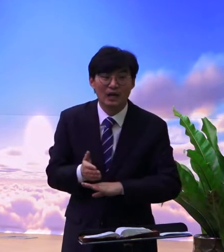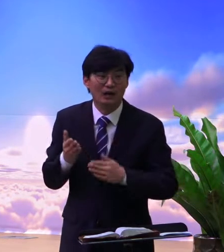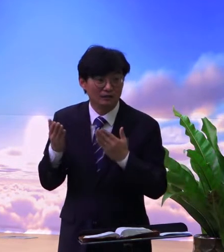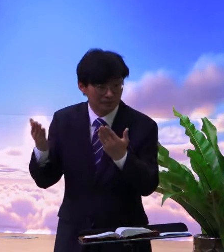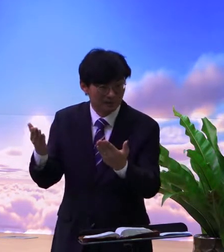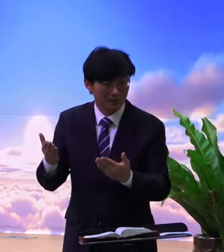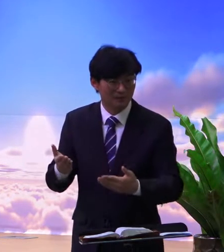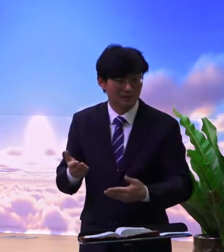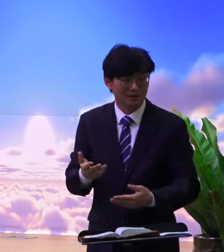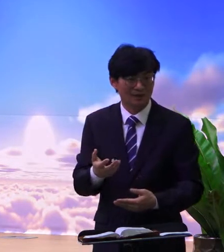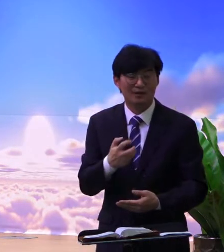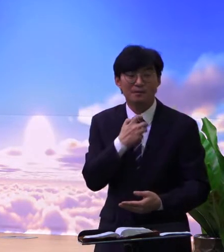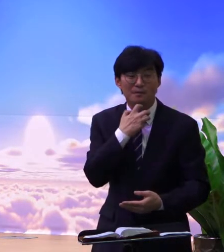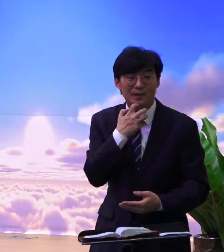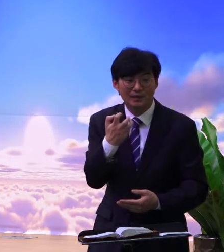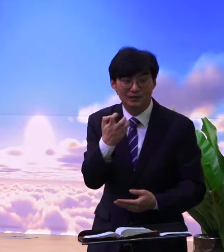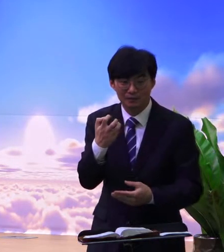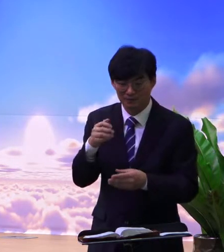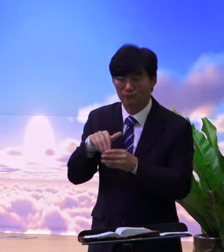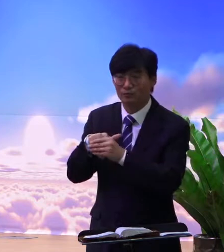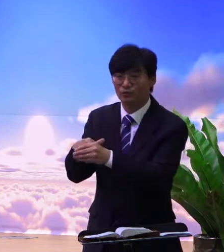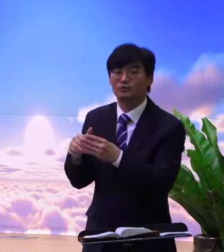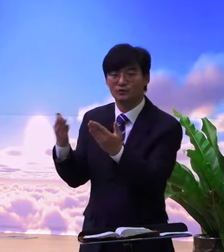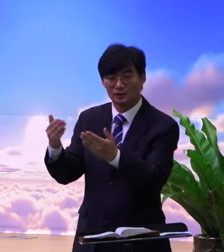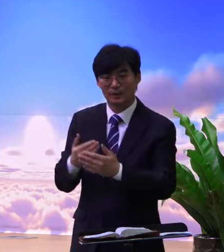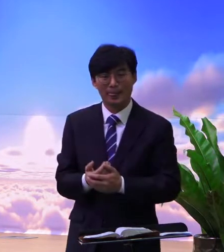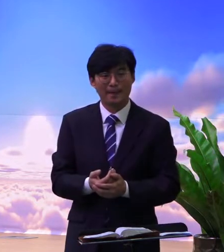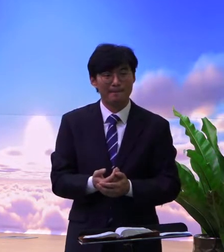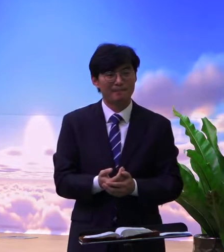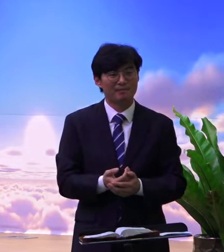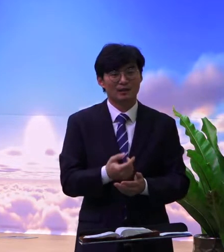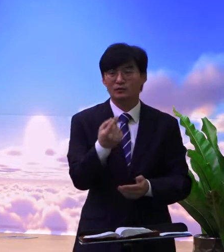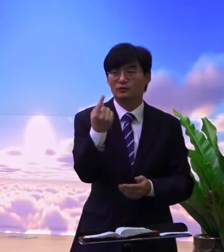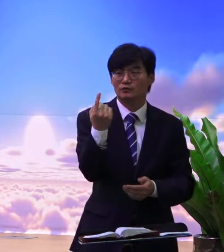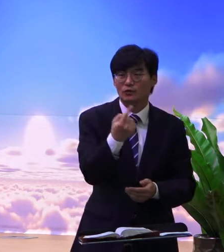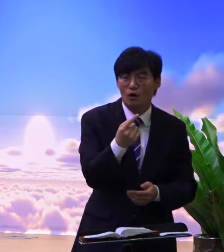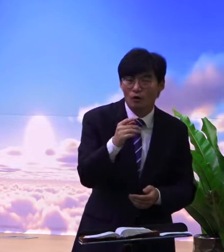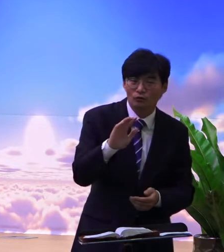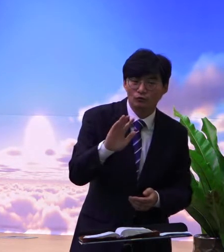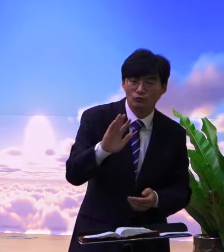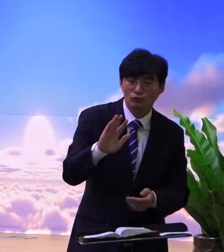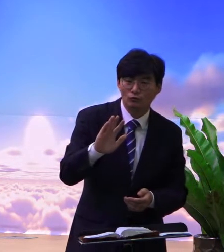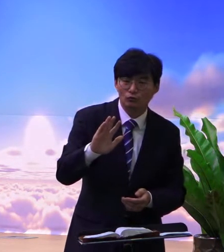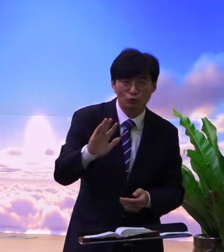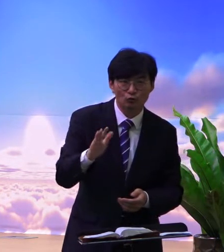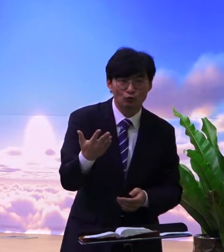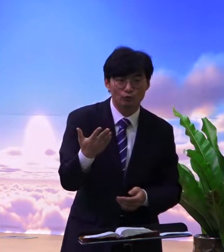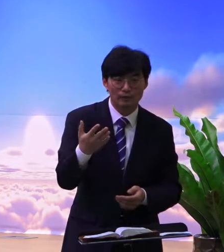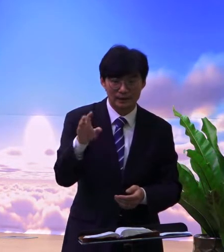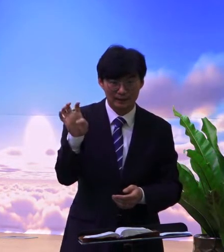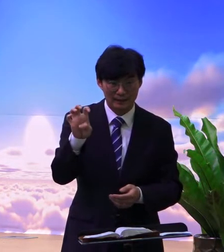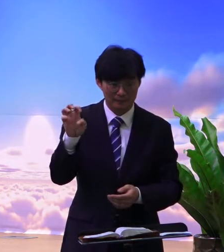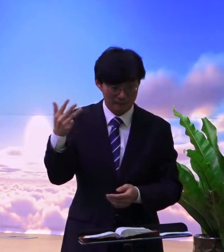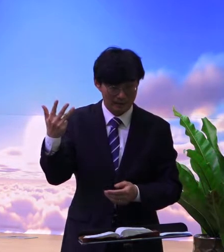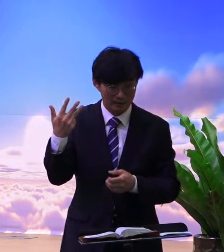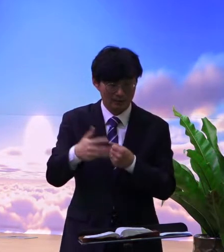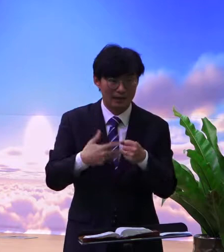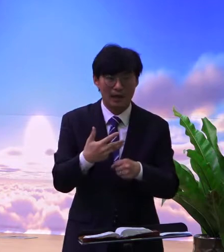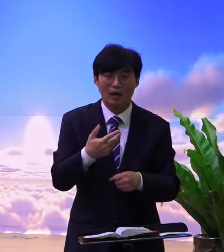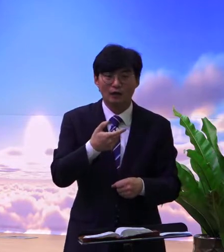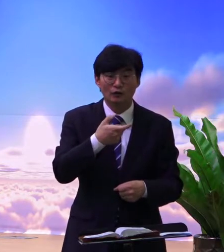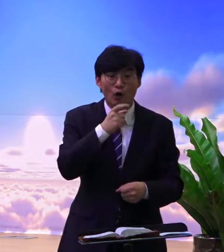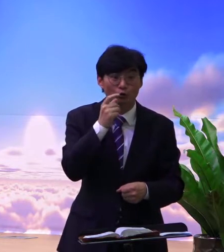1948년에 여수 순천 사건이 있었는데 그 와중에 순천 사범학교를 다니던 목사님의